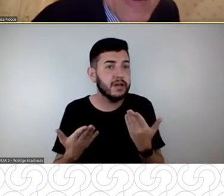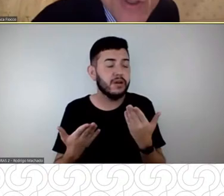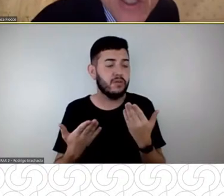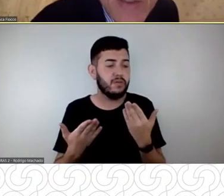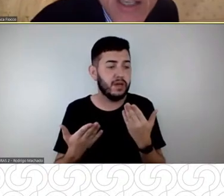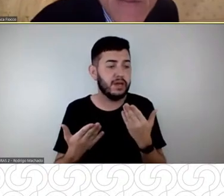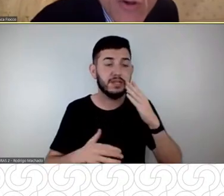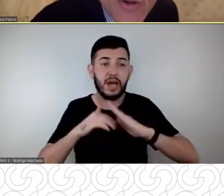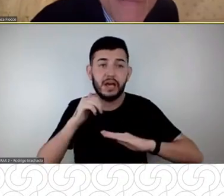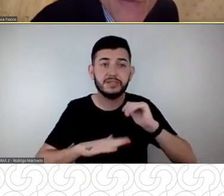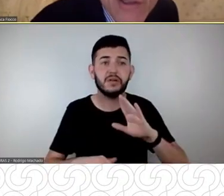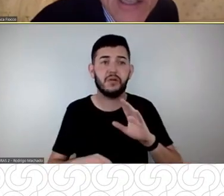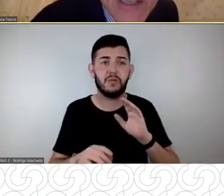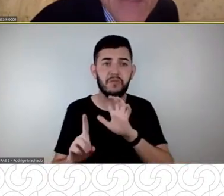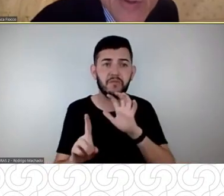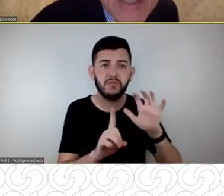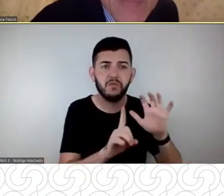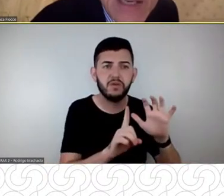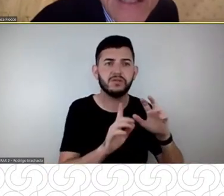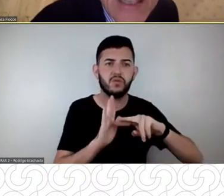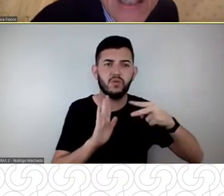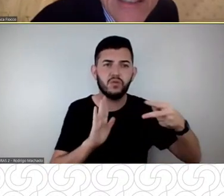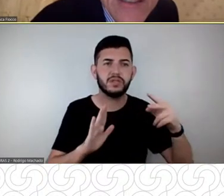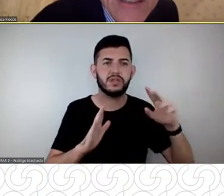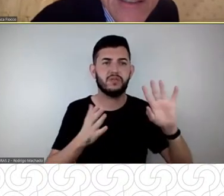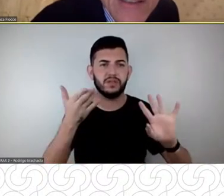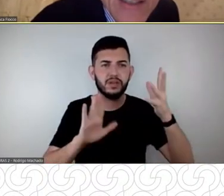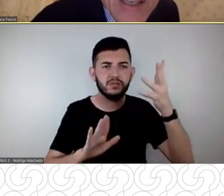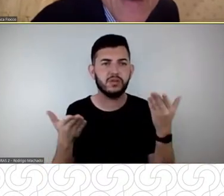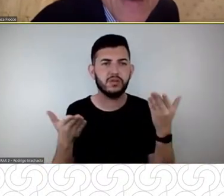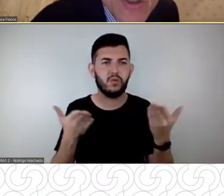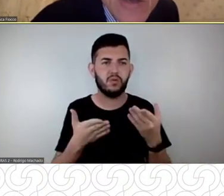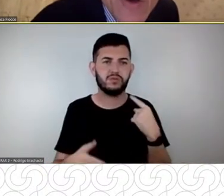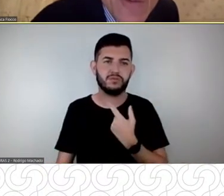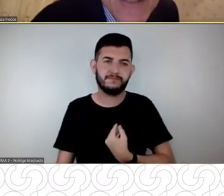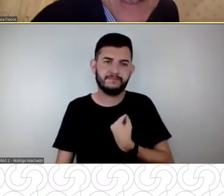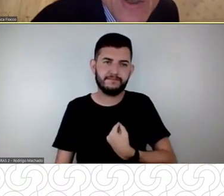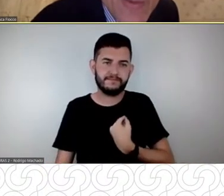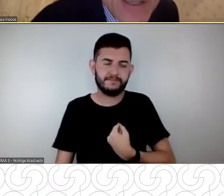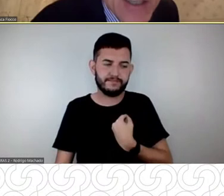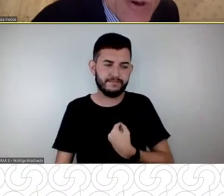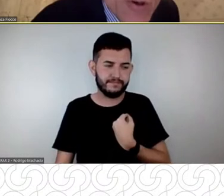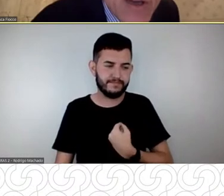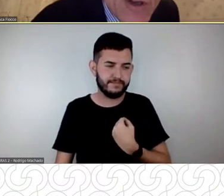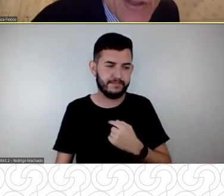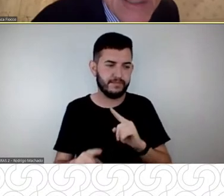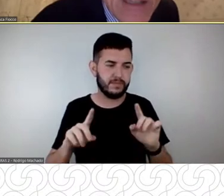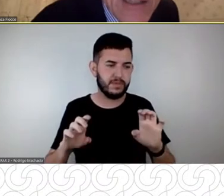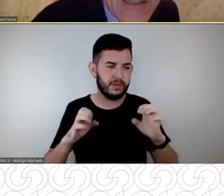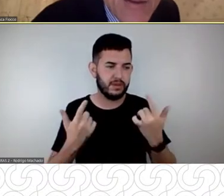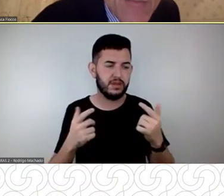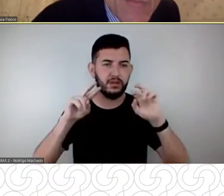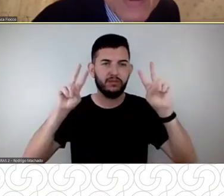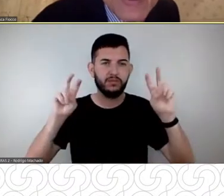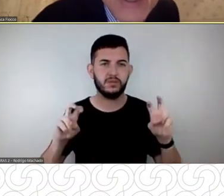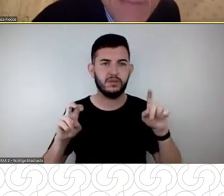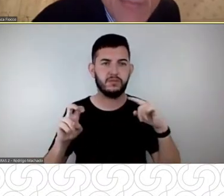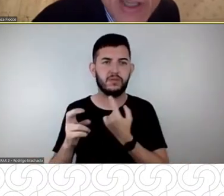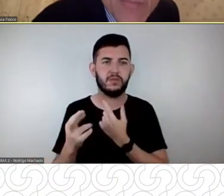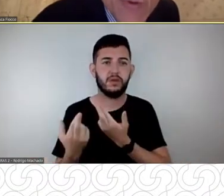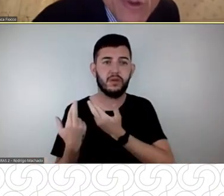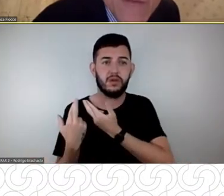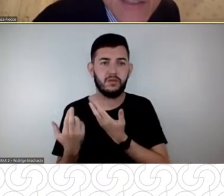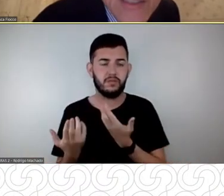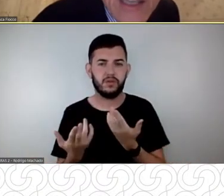a situação atual. E isso, na verdade, claro, temos de responsabilizar e envolver os